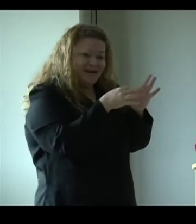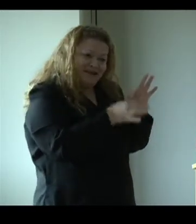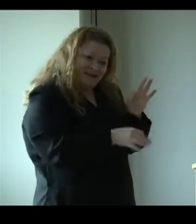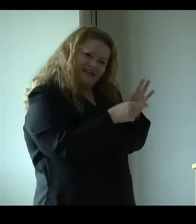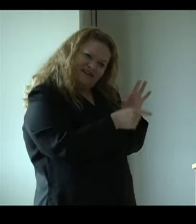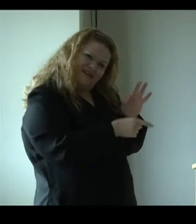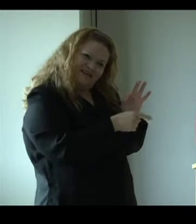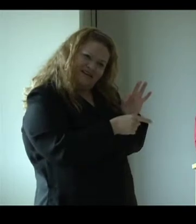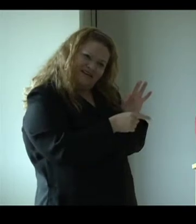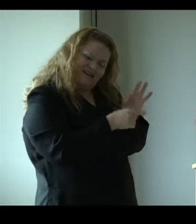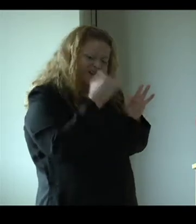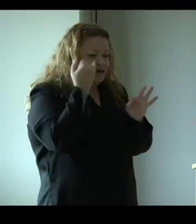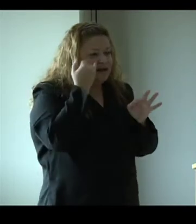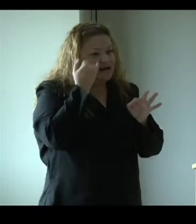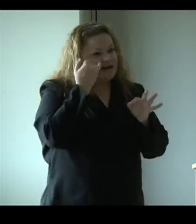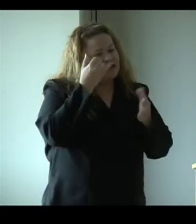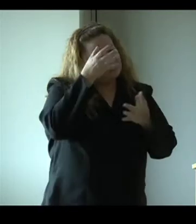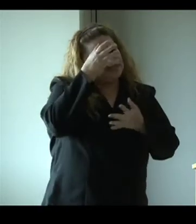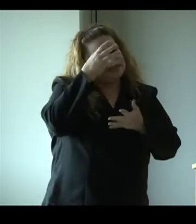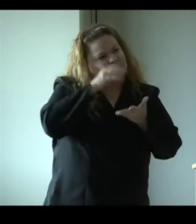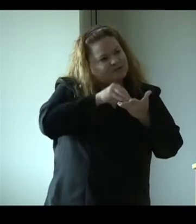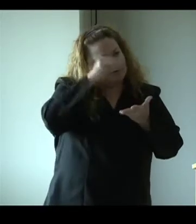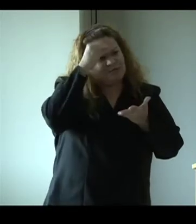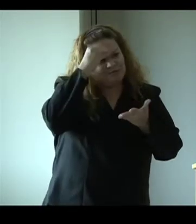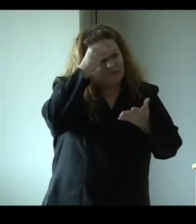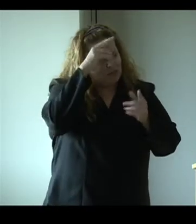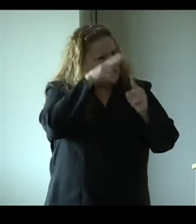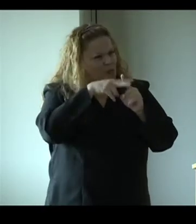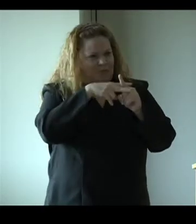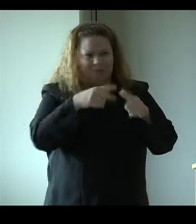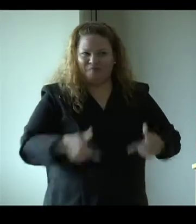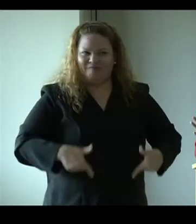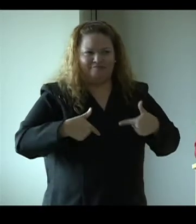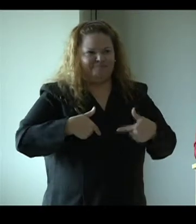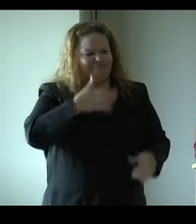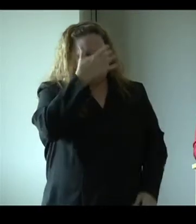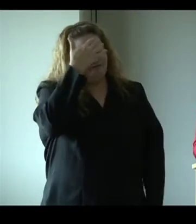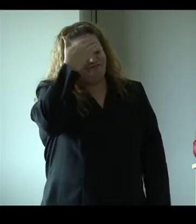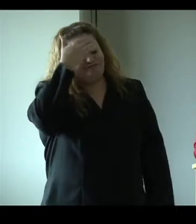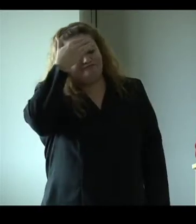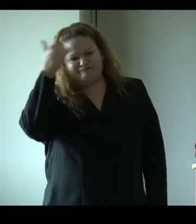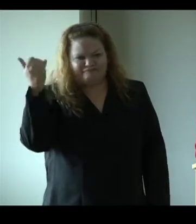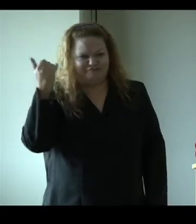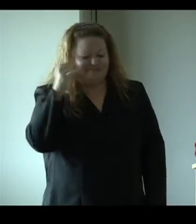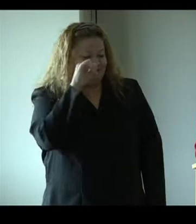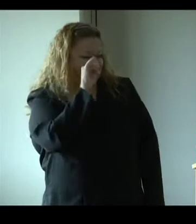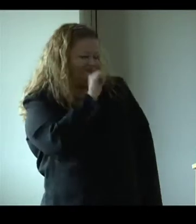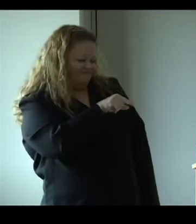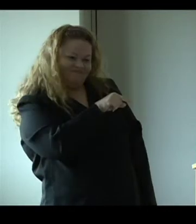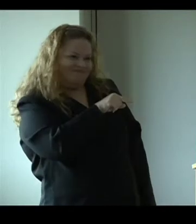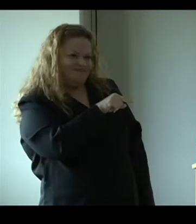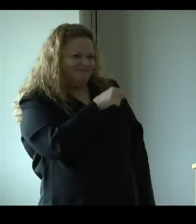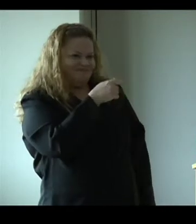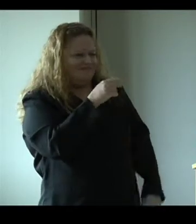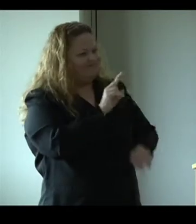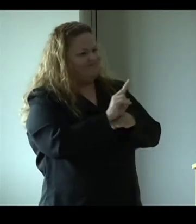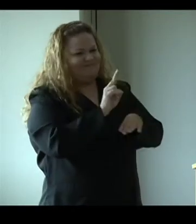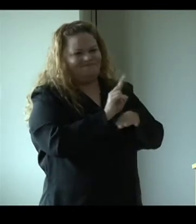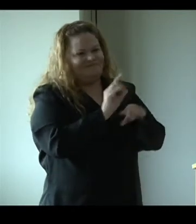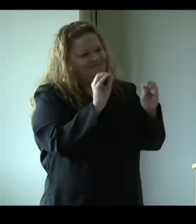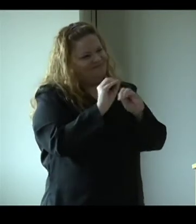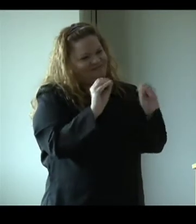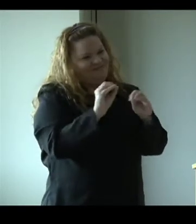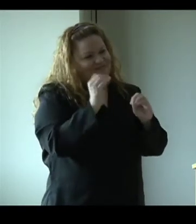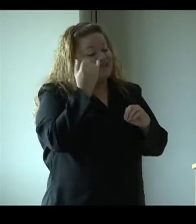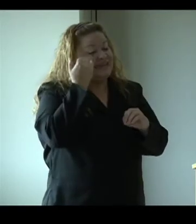si el conocimiento No es aplicable a la vida olvídense ese conocimiento se va si el